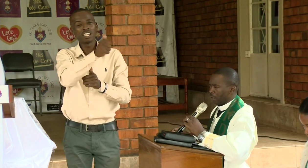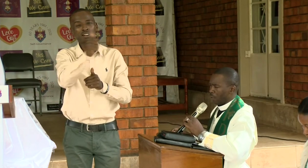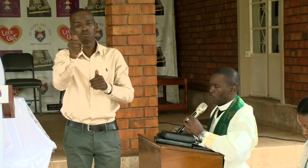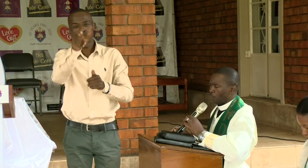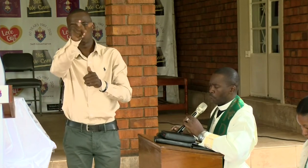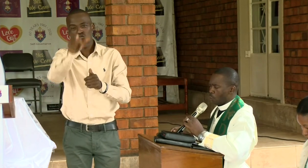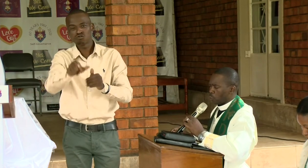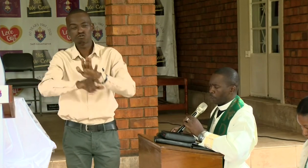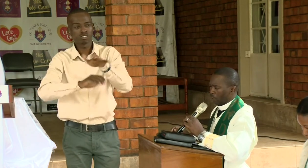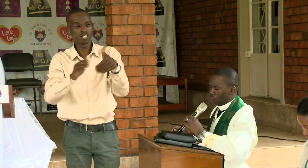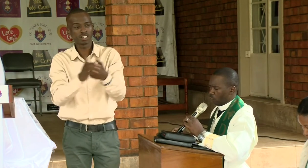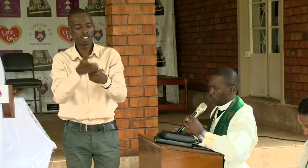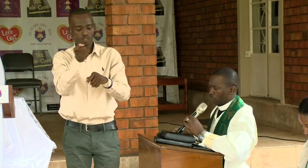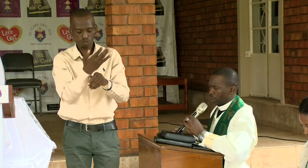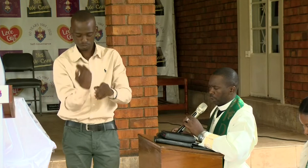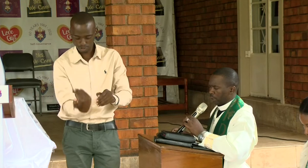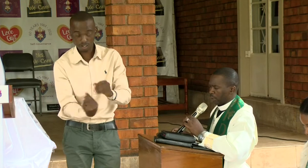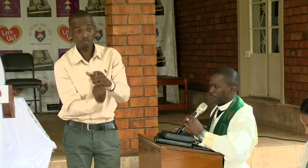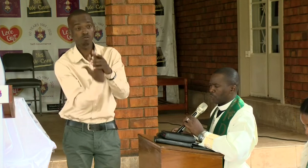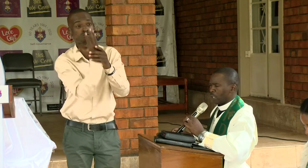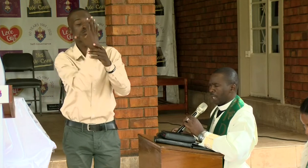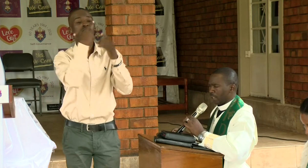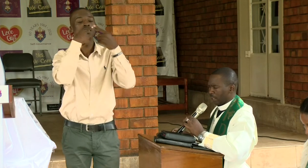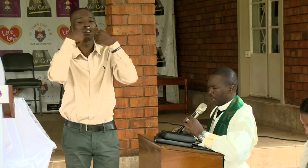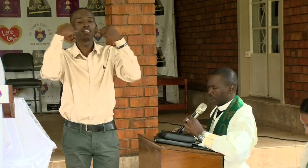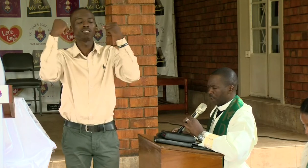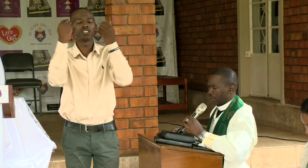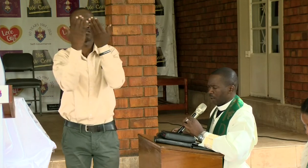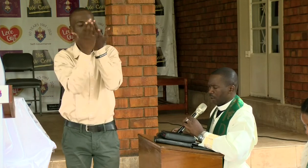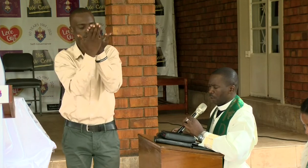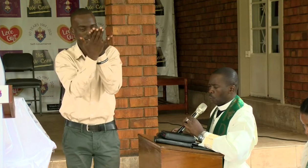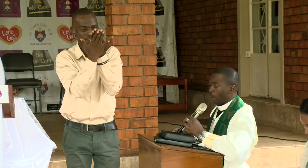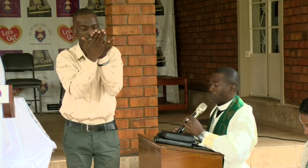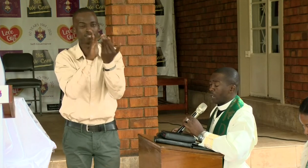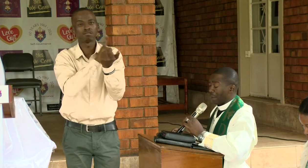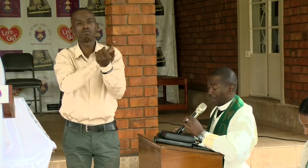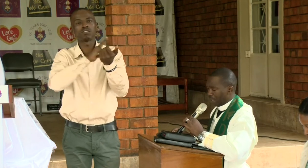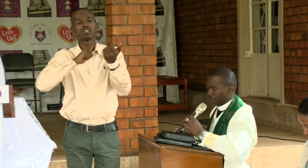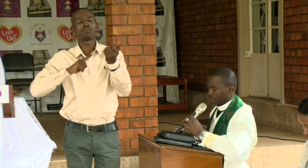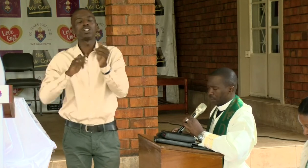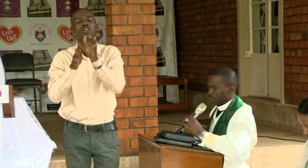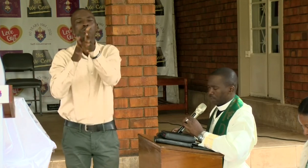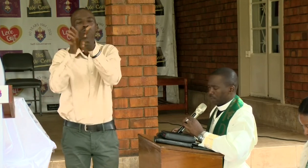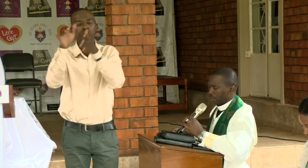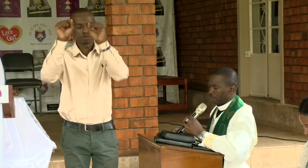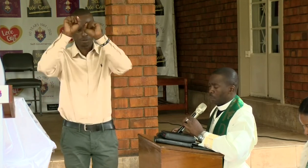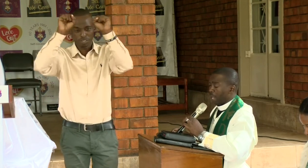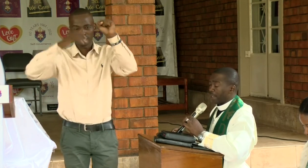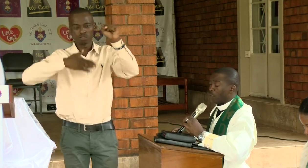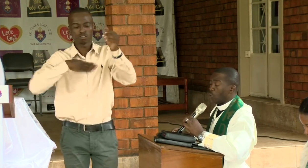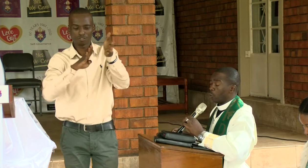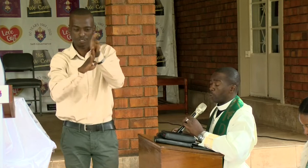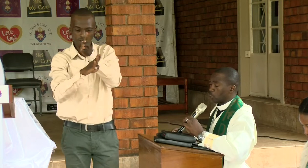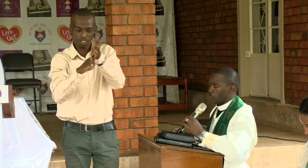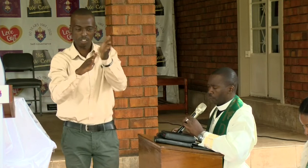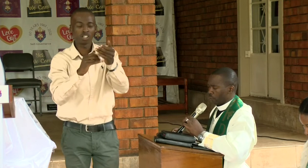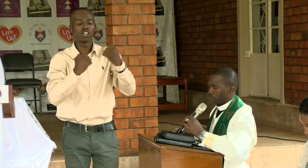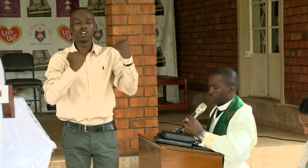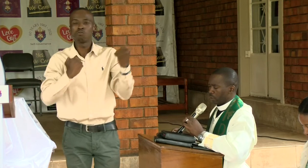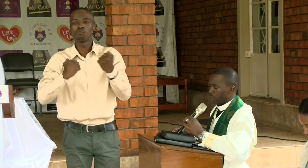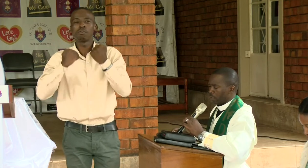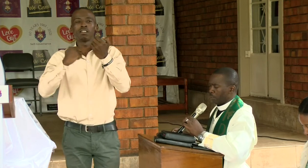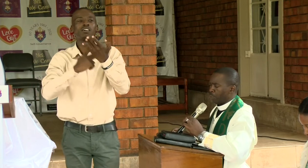yenna okuva ku muto paka ku mukulu kye betwegayirira obaluŋŋamye mu maanyi ag'Omwoyo